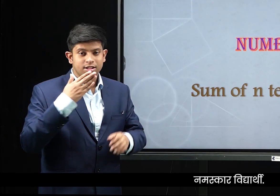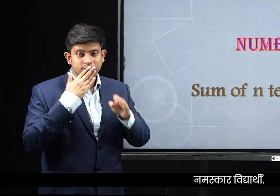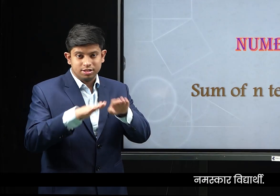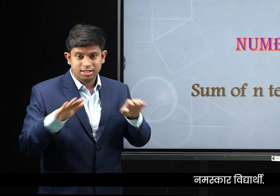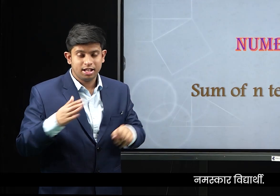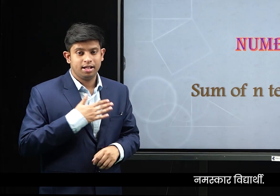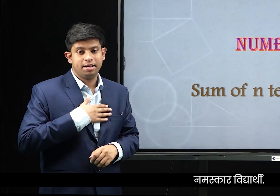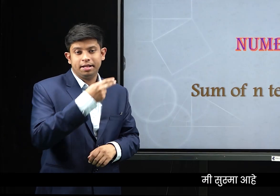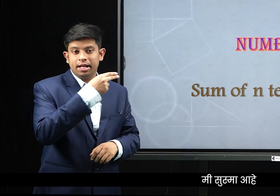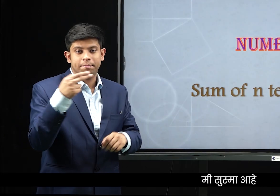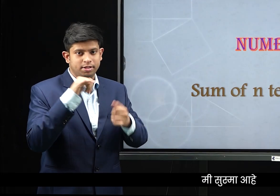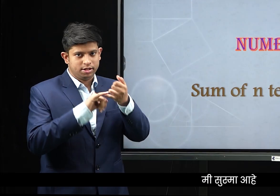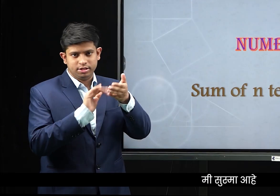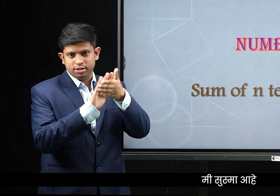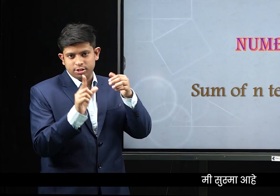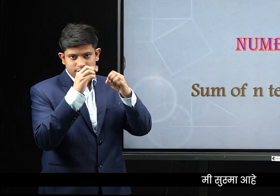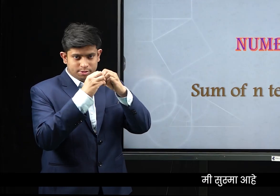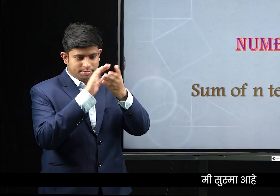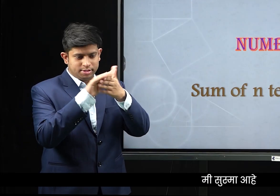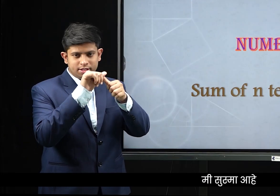नमस्कार विद्यार्थी, मी सुषमा आहे.